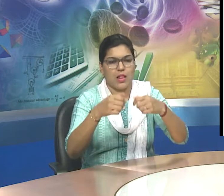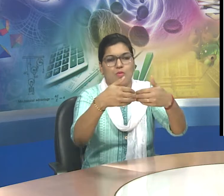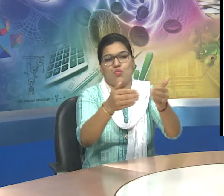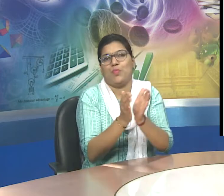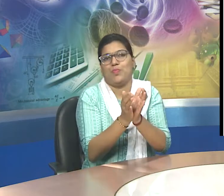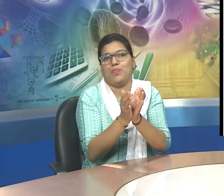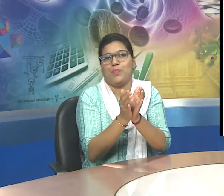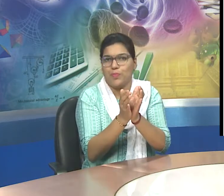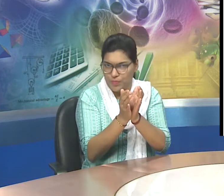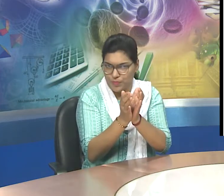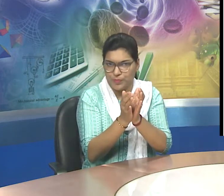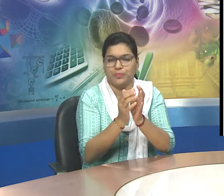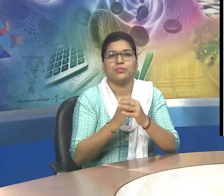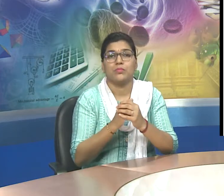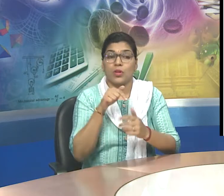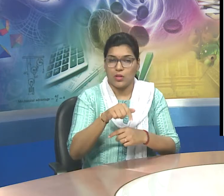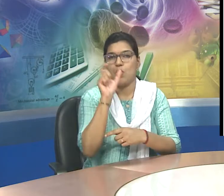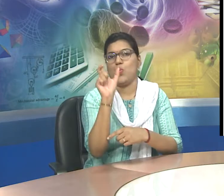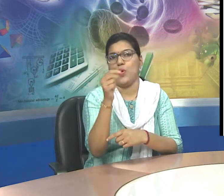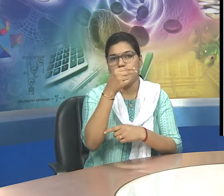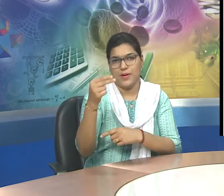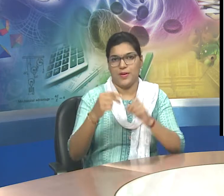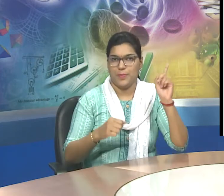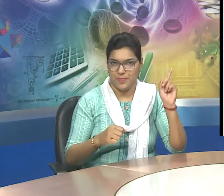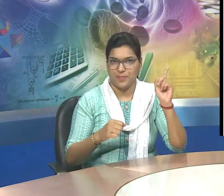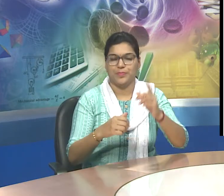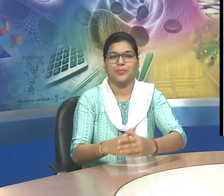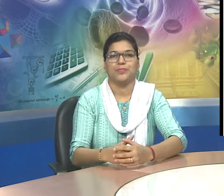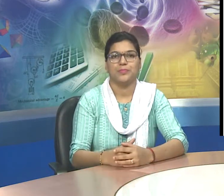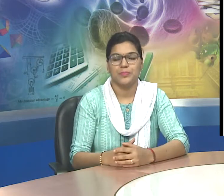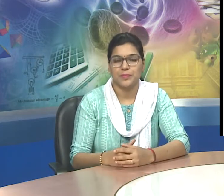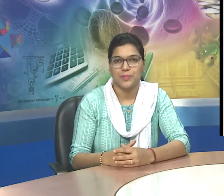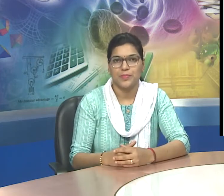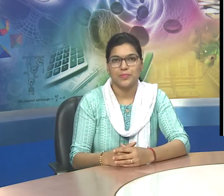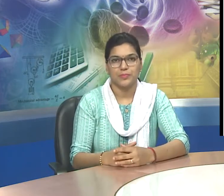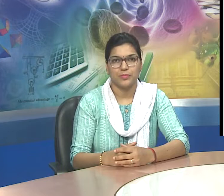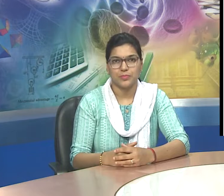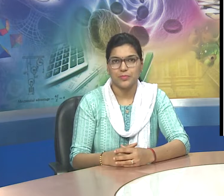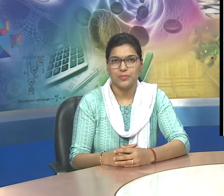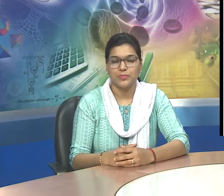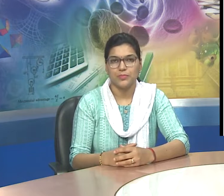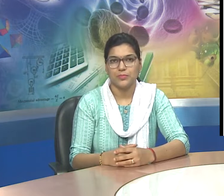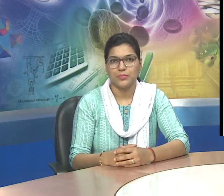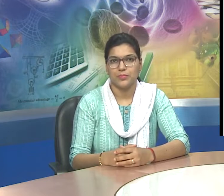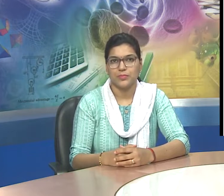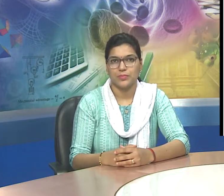उनमें आपस में कुछ समानताएं होंगी, उस समाज को कम्युनिटी कहा जाएगा।